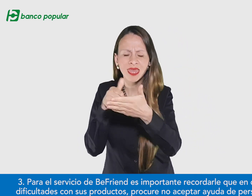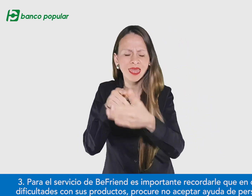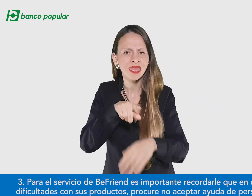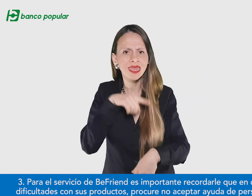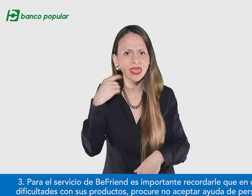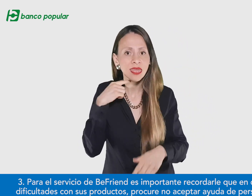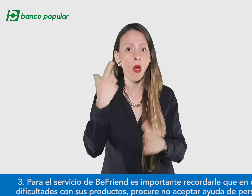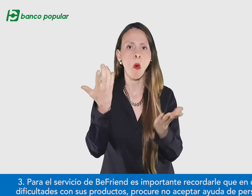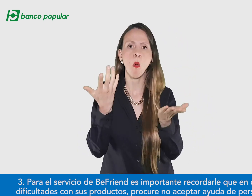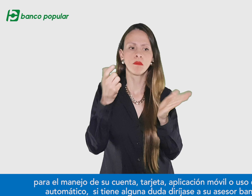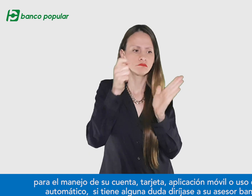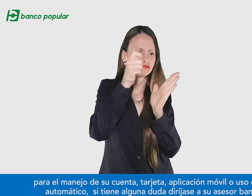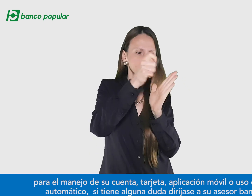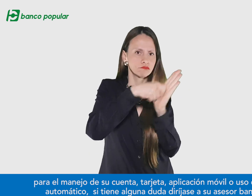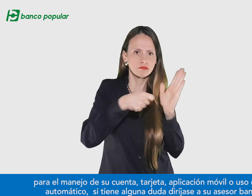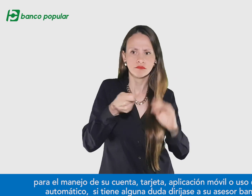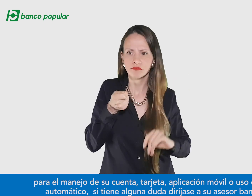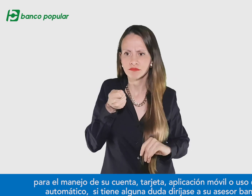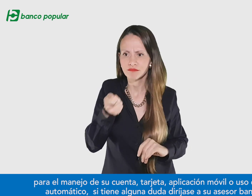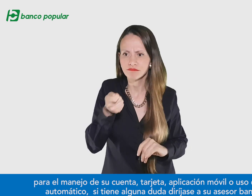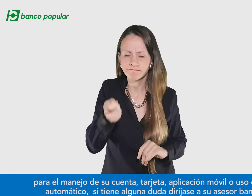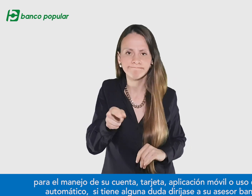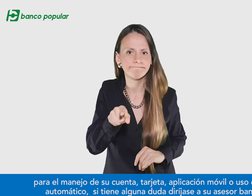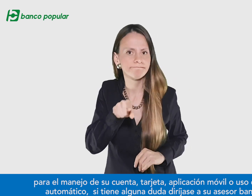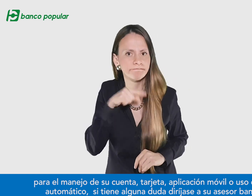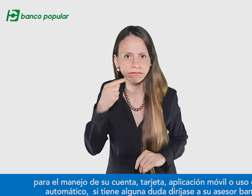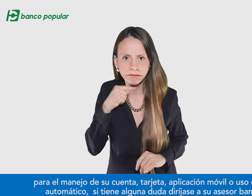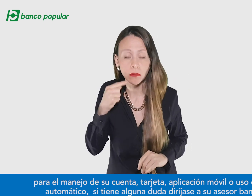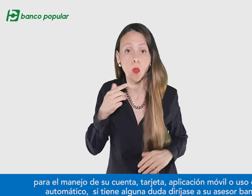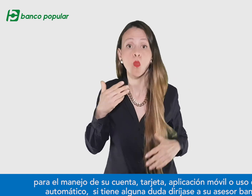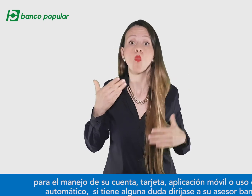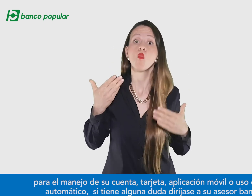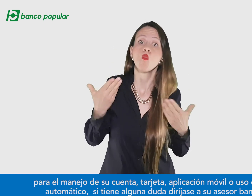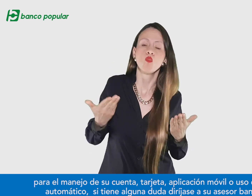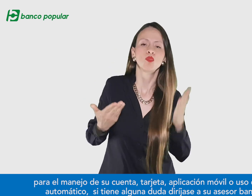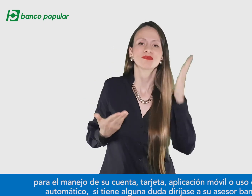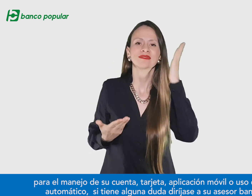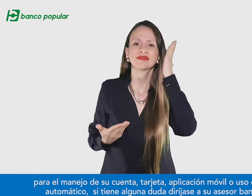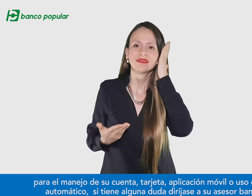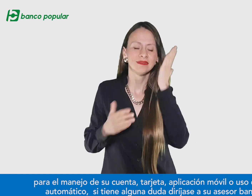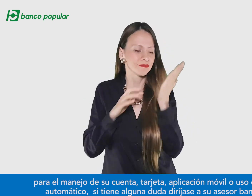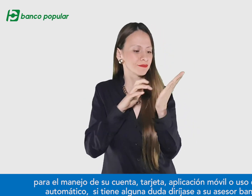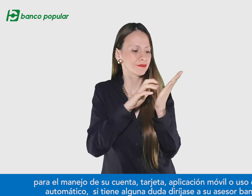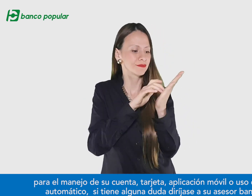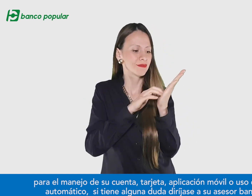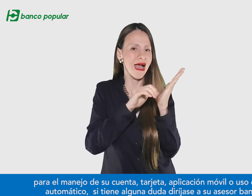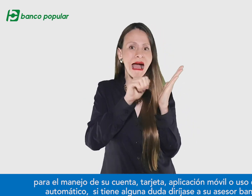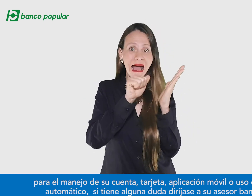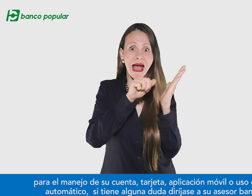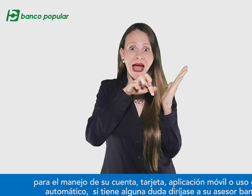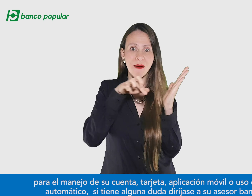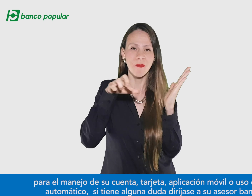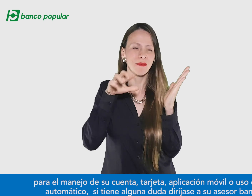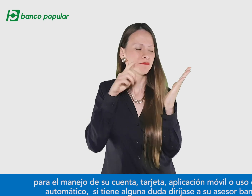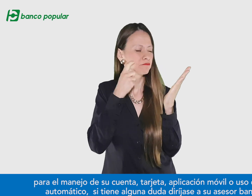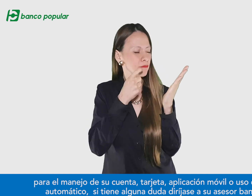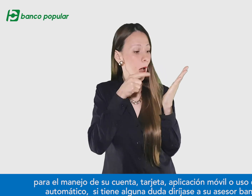de personas extrañas para el manejo de su cuenta, tarjeta, aplicación móvil o uso del cajero automático. Si tiene alguna